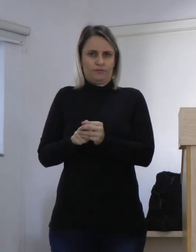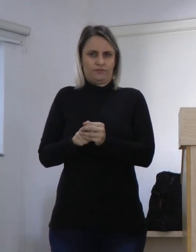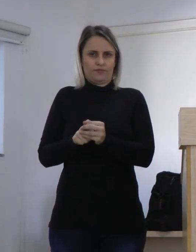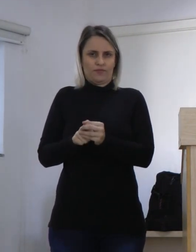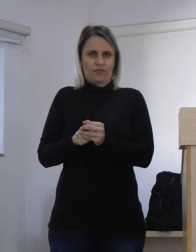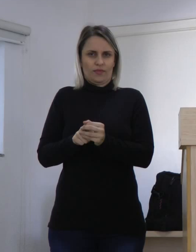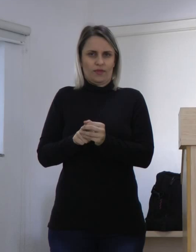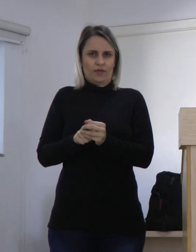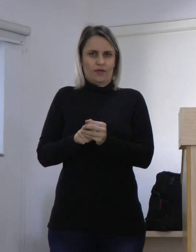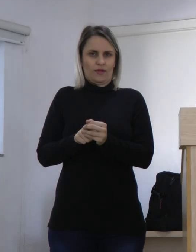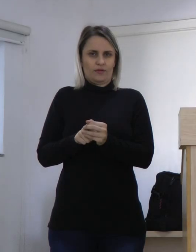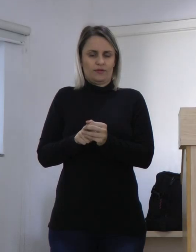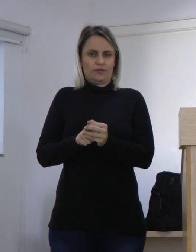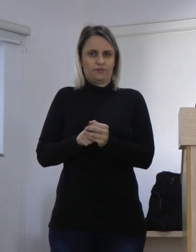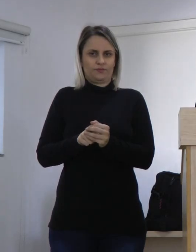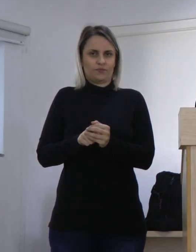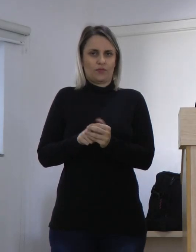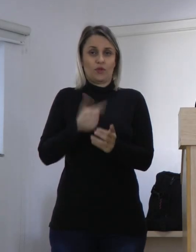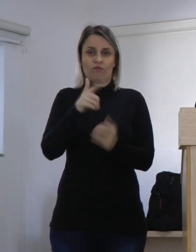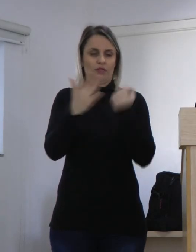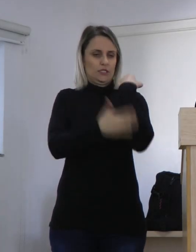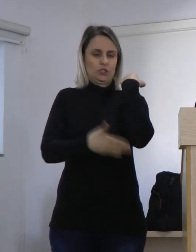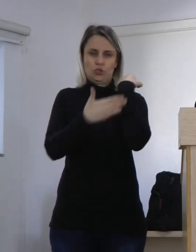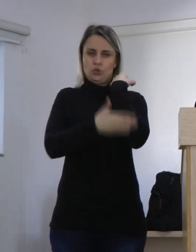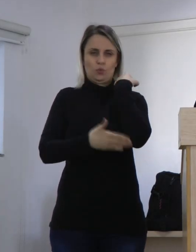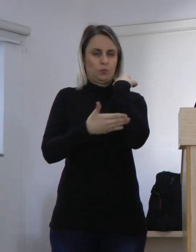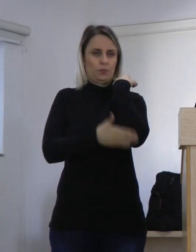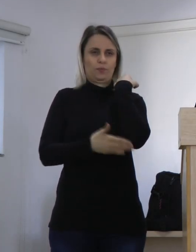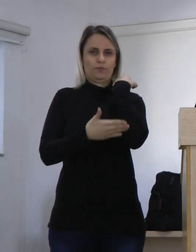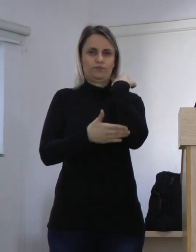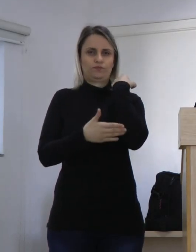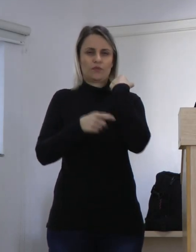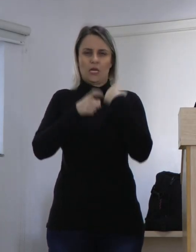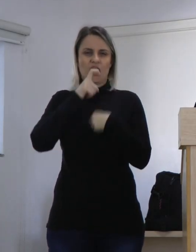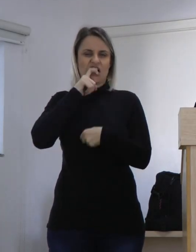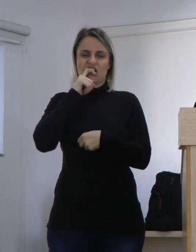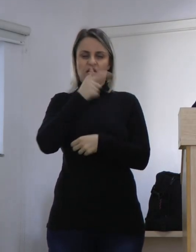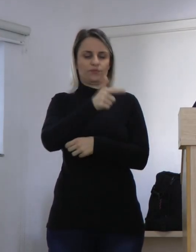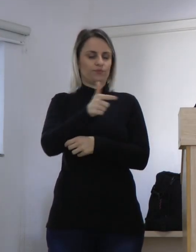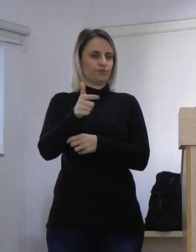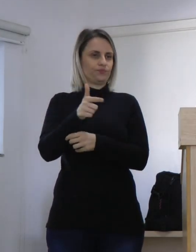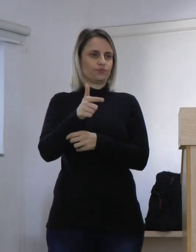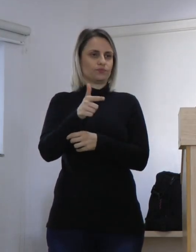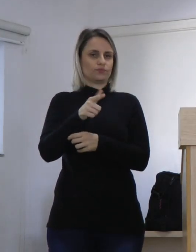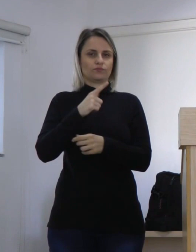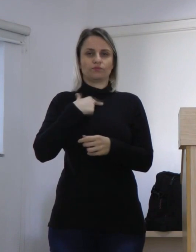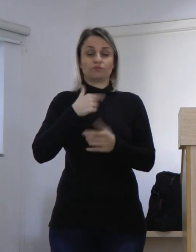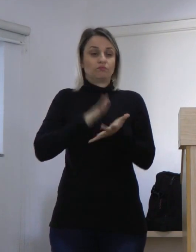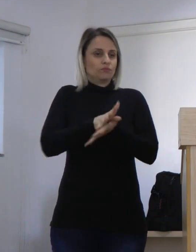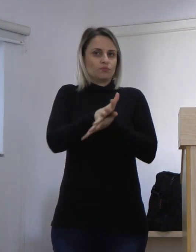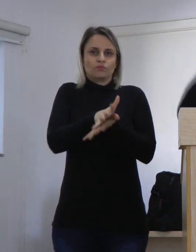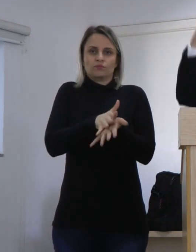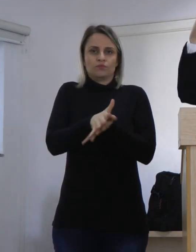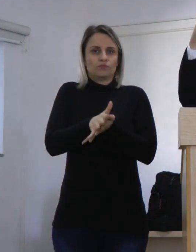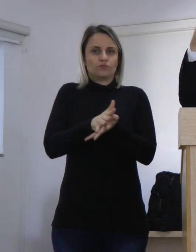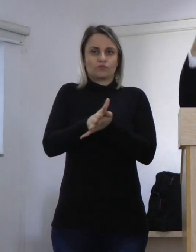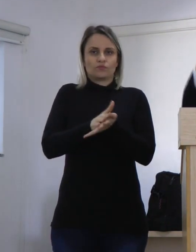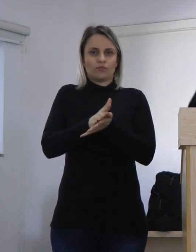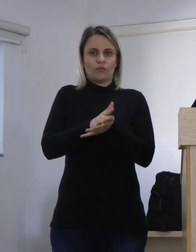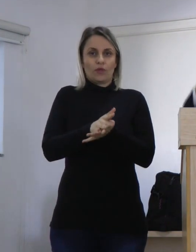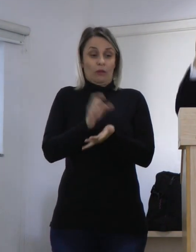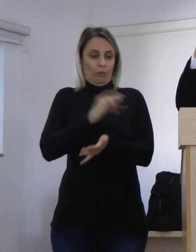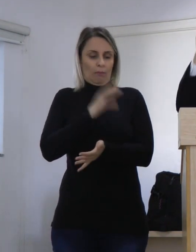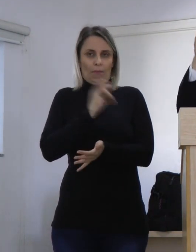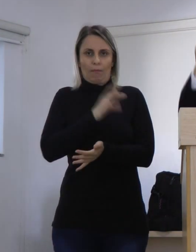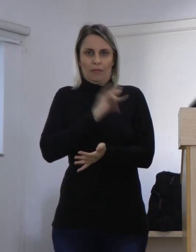sonegar. Nós não vamos ser ciumentos, invejosos, ansiosos,